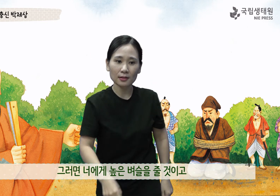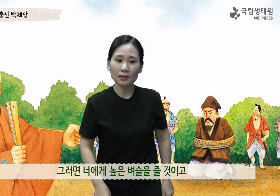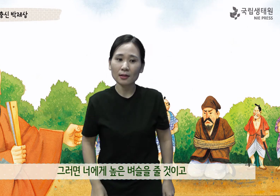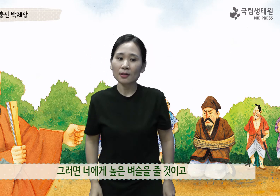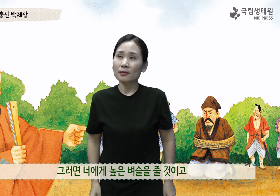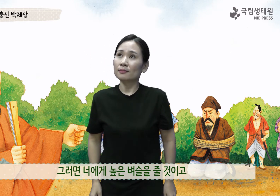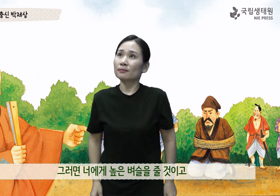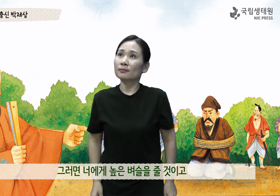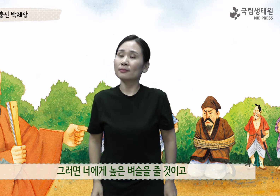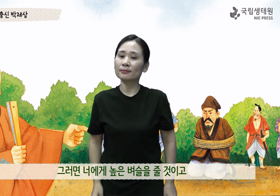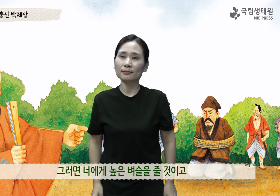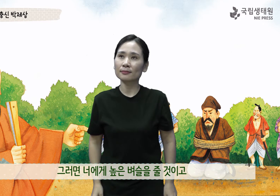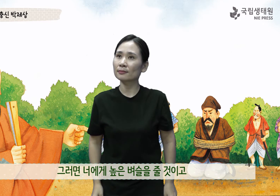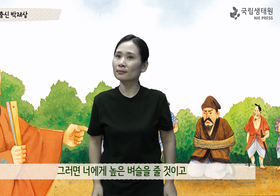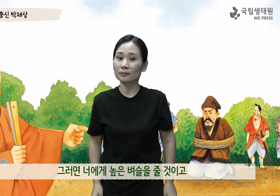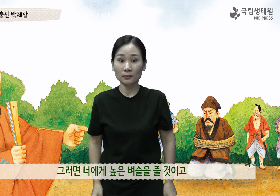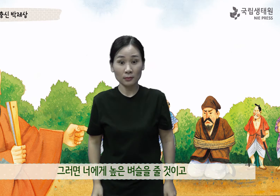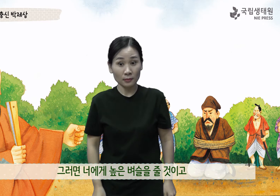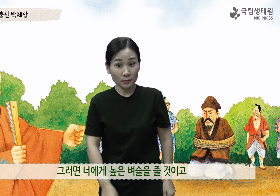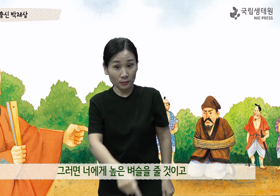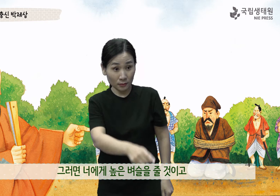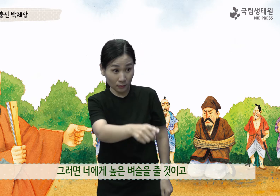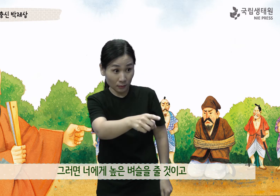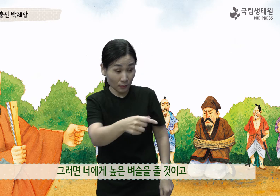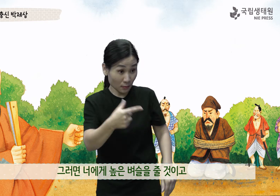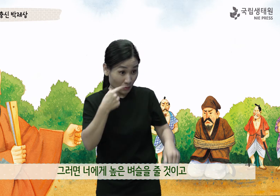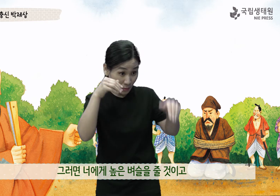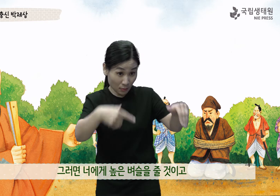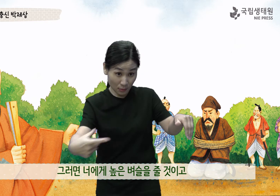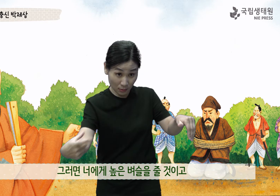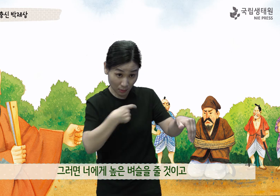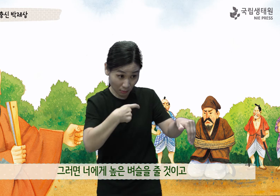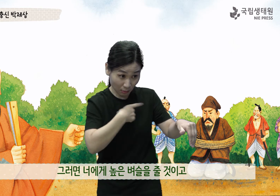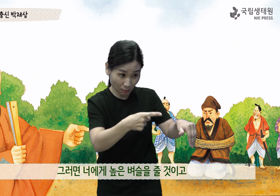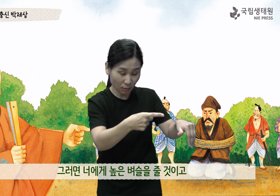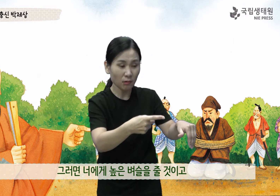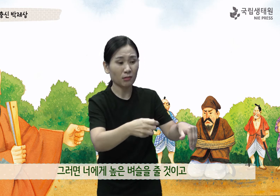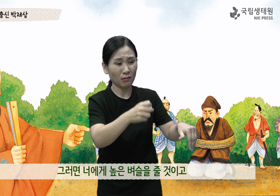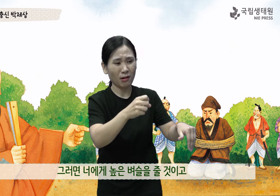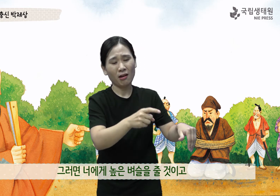그러면 너에게 높은 벼수를 줄 것이고